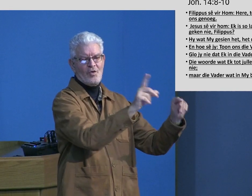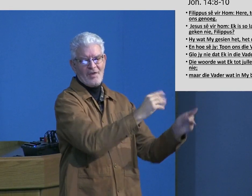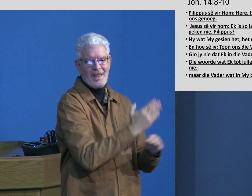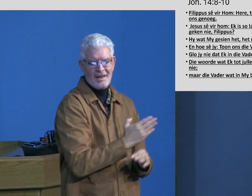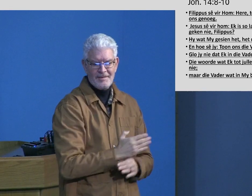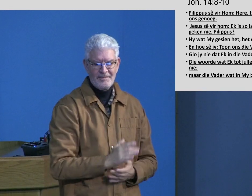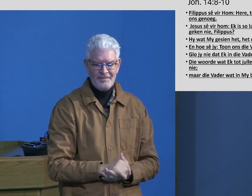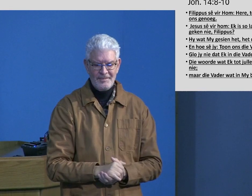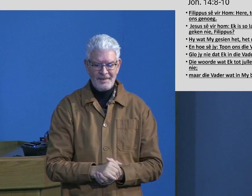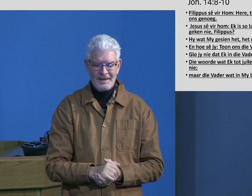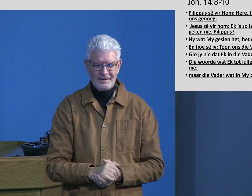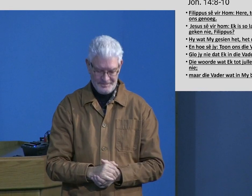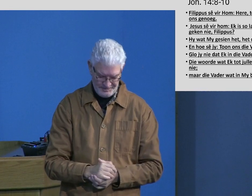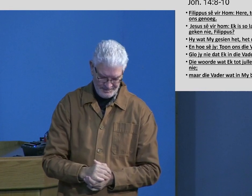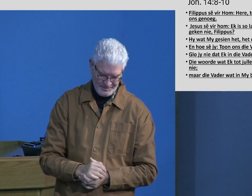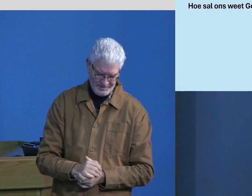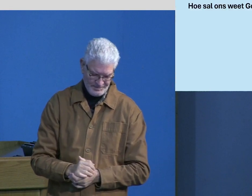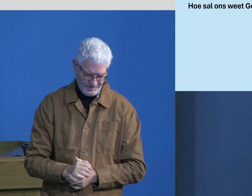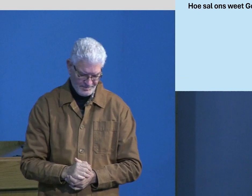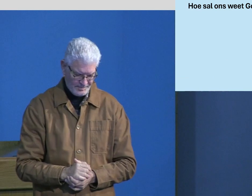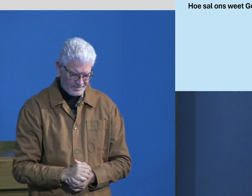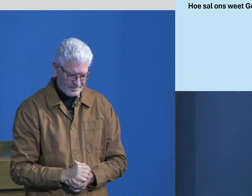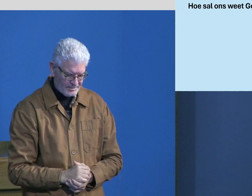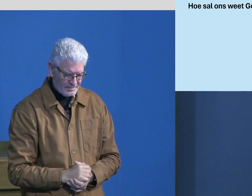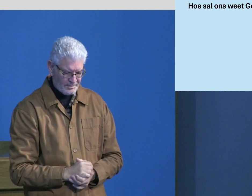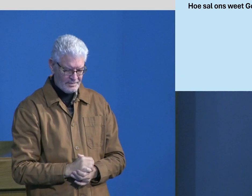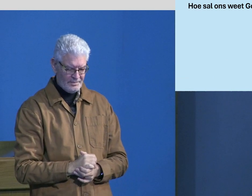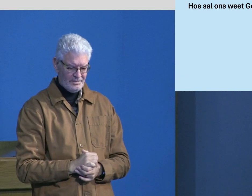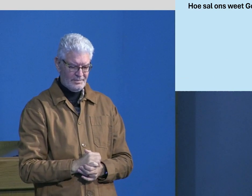gee dit weer vir julle en daar kom die wonderwerke.